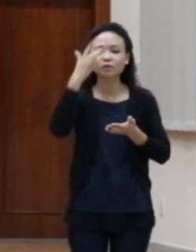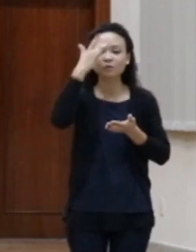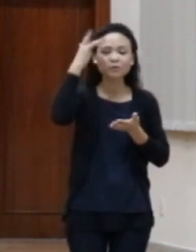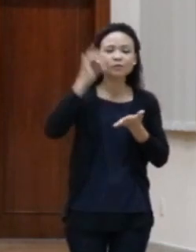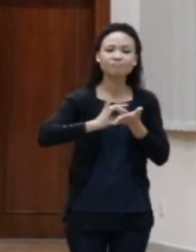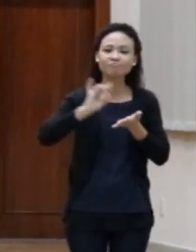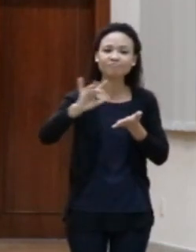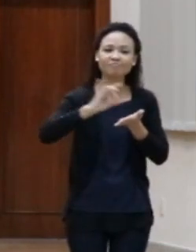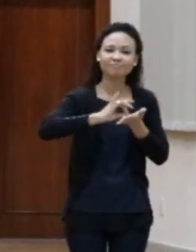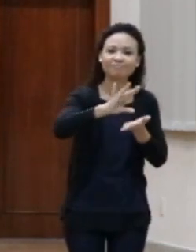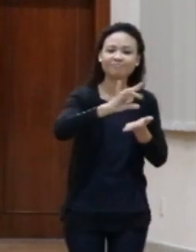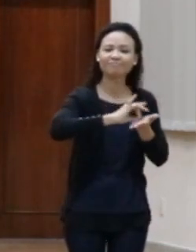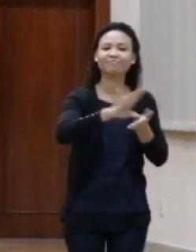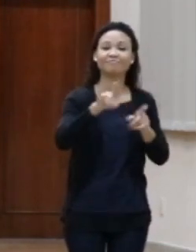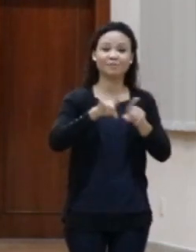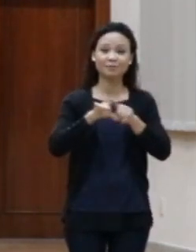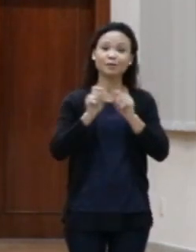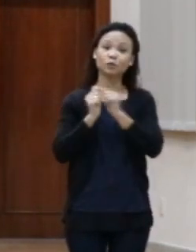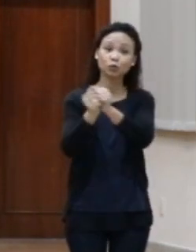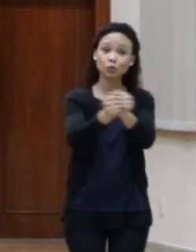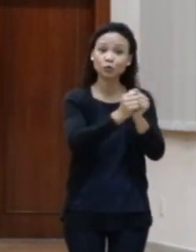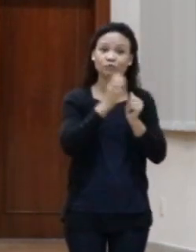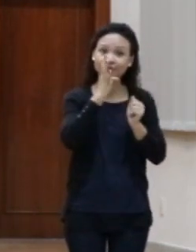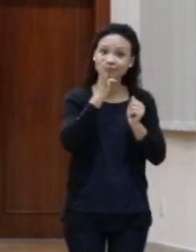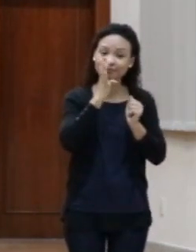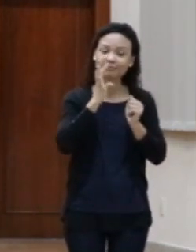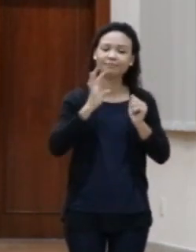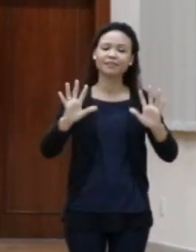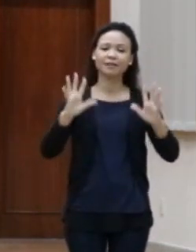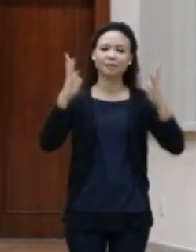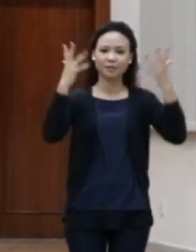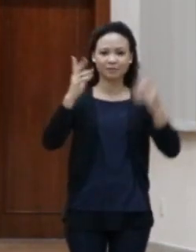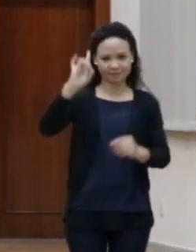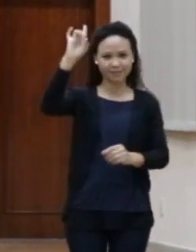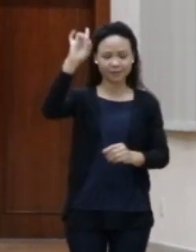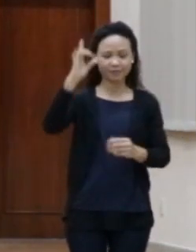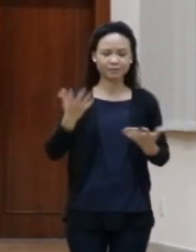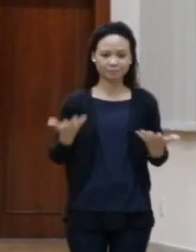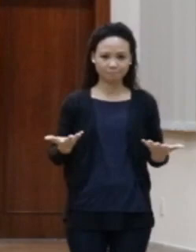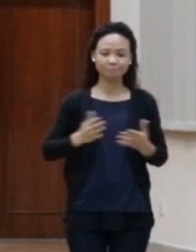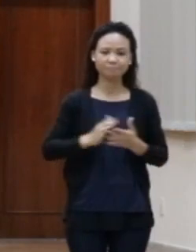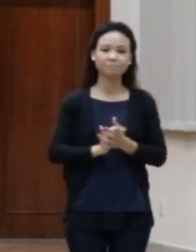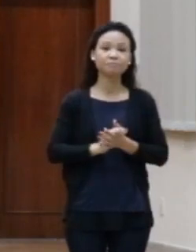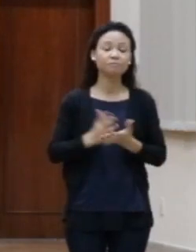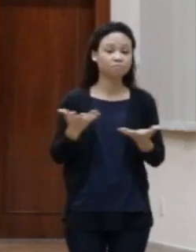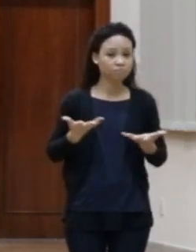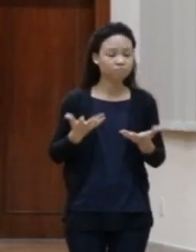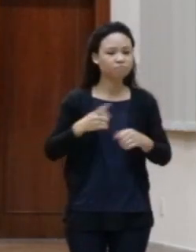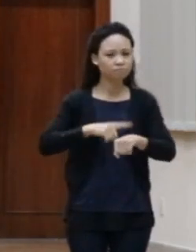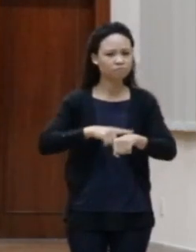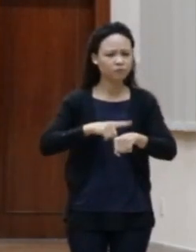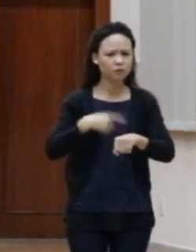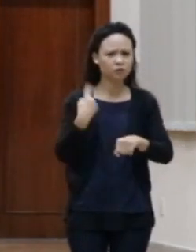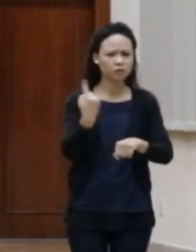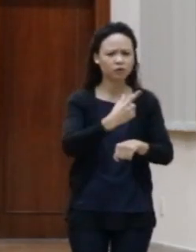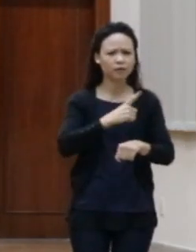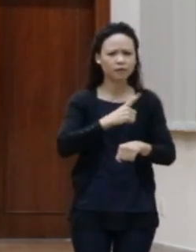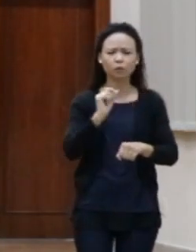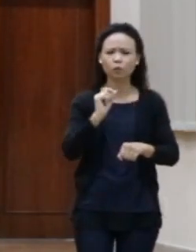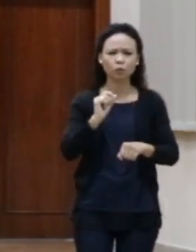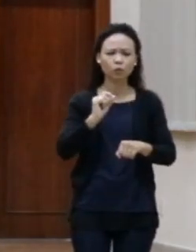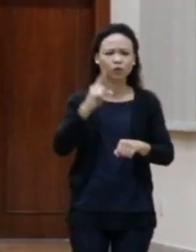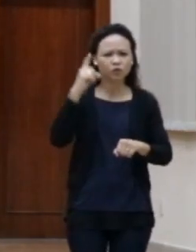cultuando, celebrando ao Senhor. Nós estamos vivendo tempos difíceis, momentos angustiantes, mas